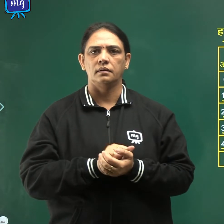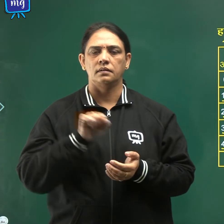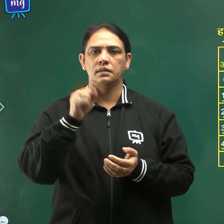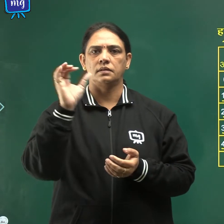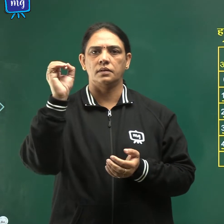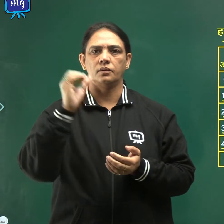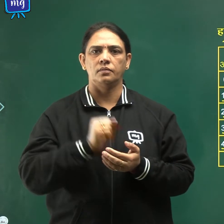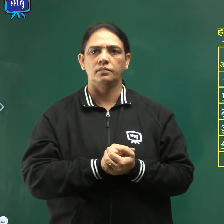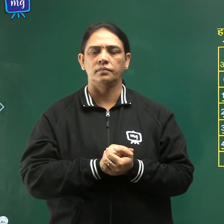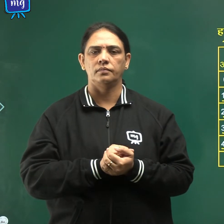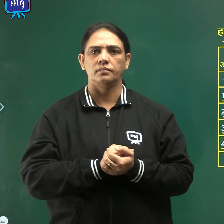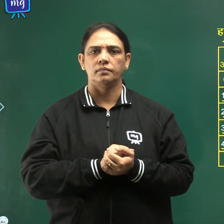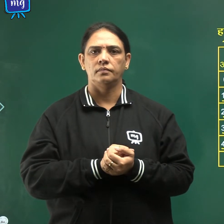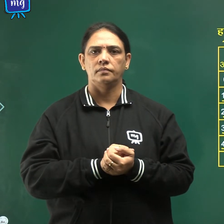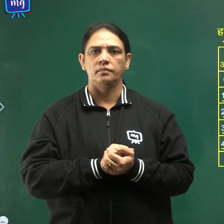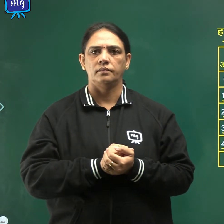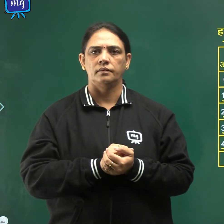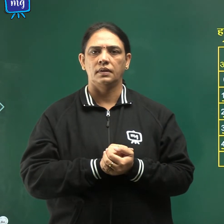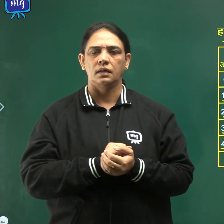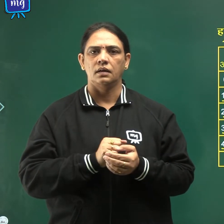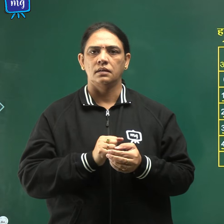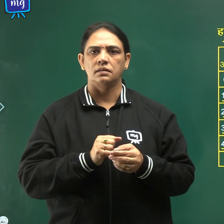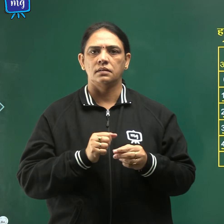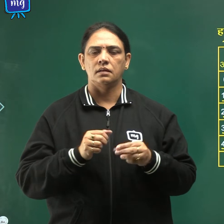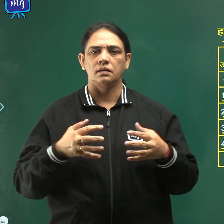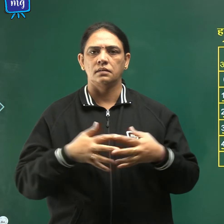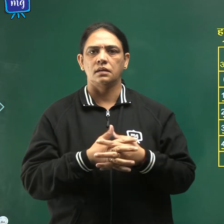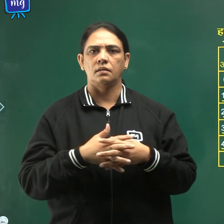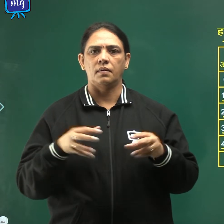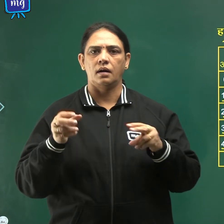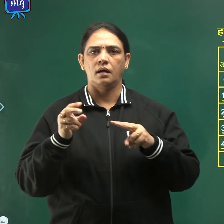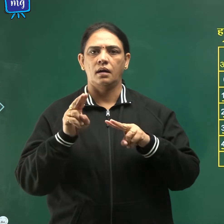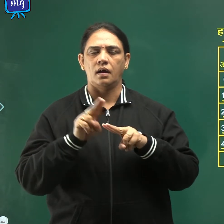60। सिग्मा एफ गुणा एक्स बराबर